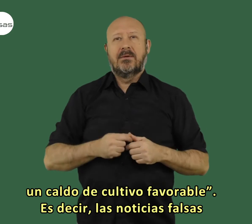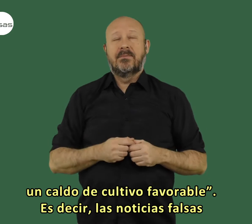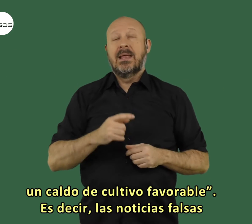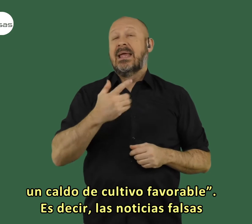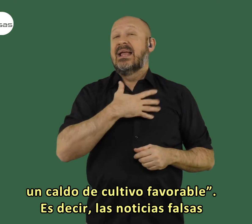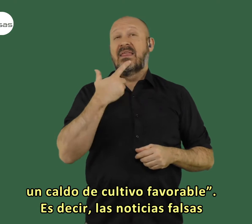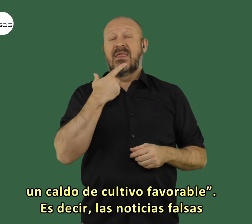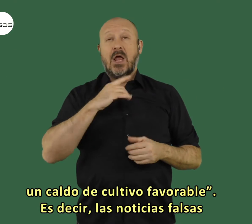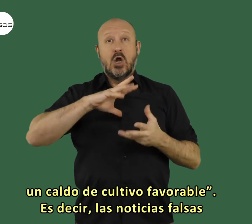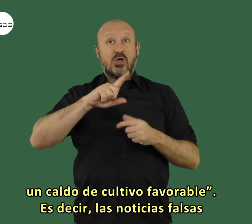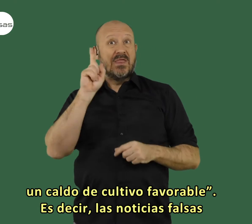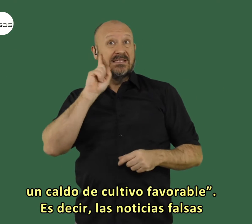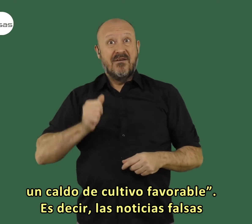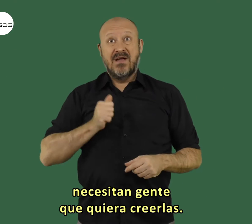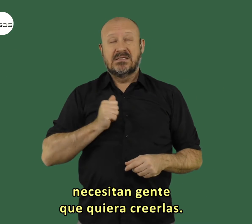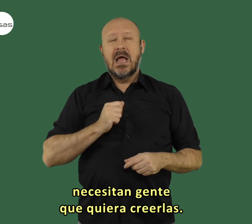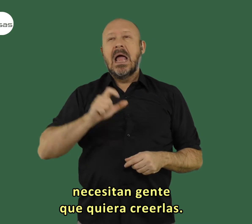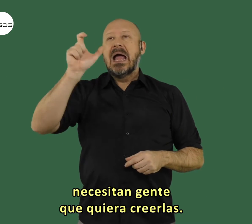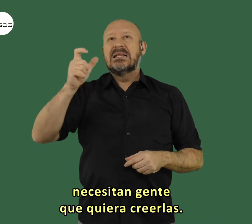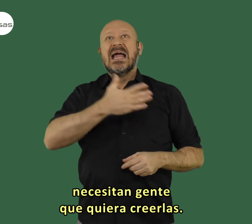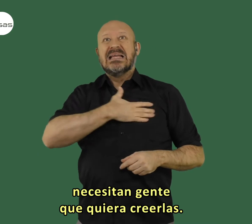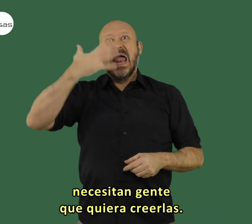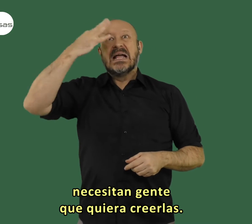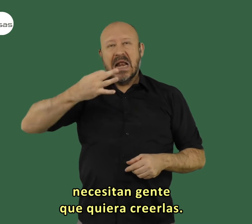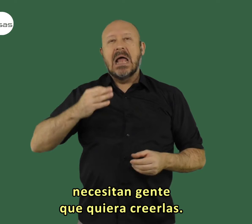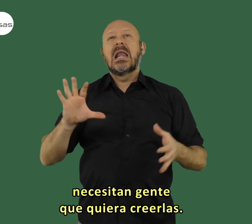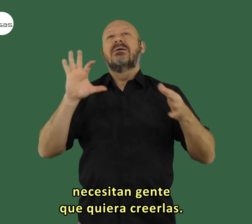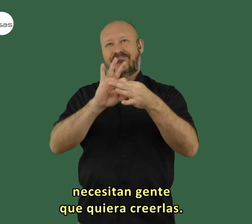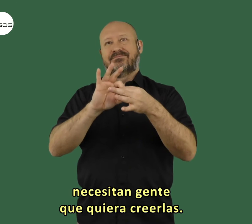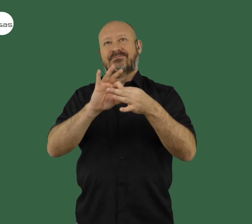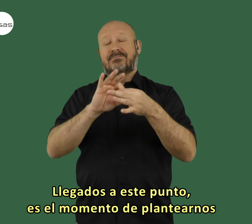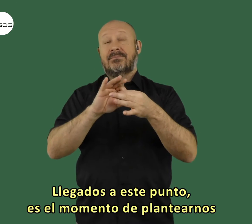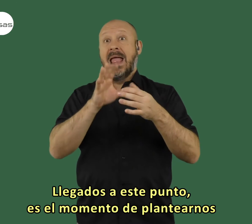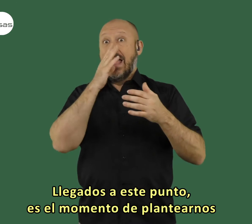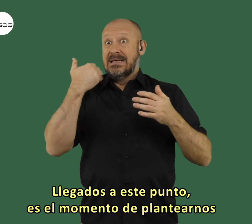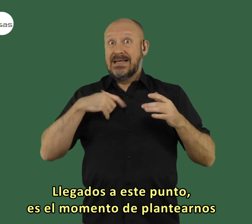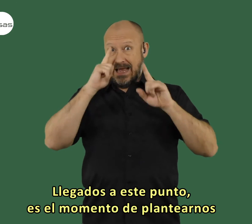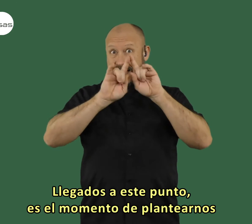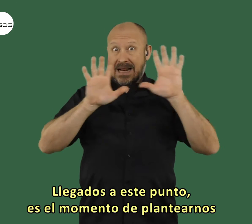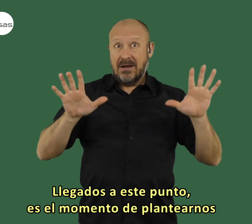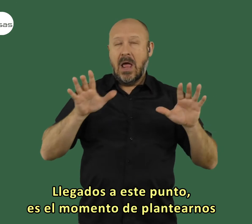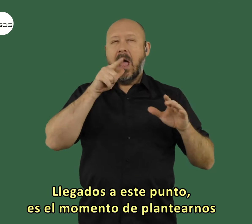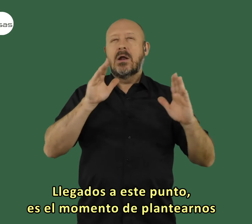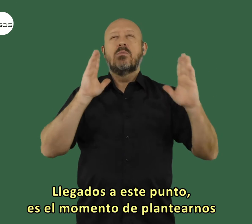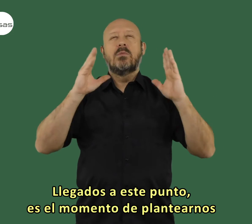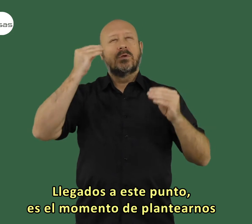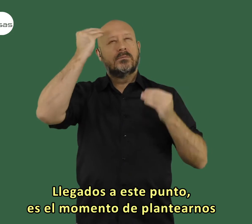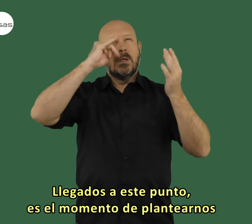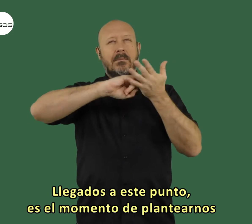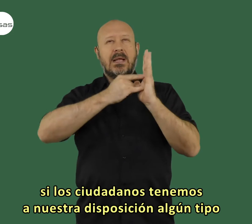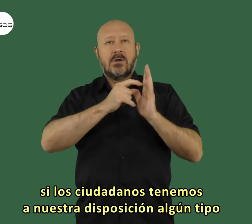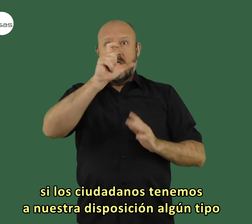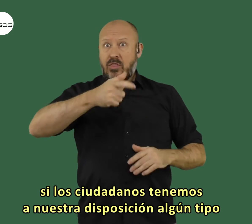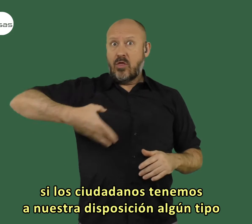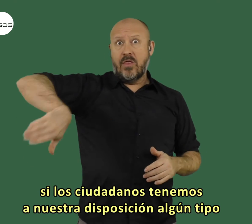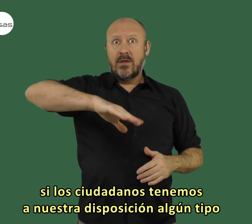favorable. Es decir, las noticias falsas necesitan gente que quiera creerlas. Llegados a este punto, es quizás el momento de